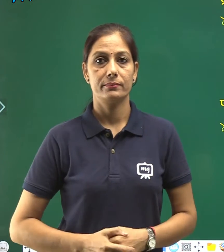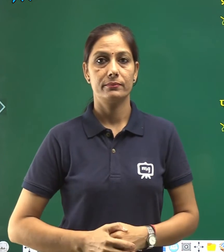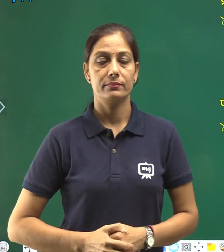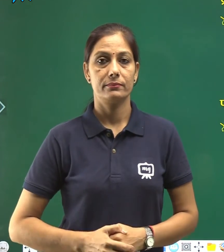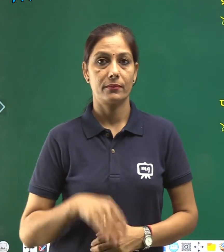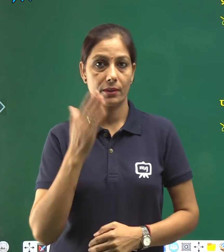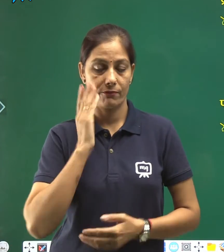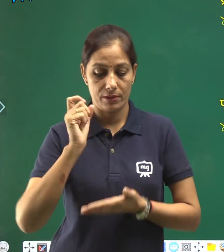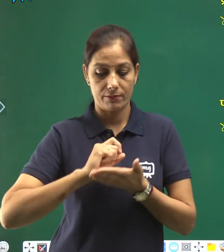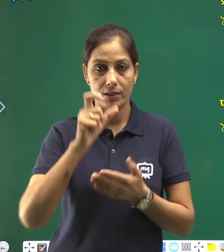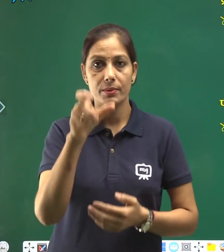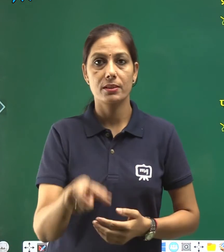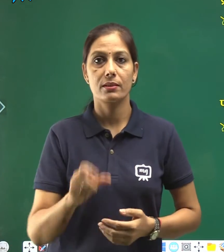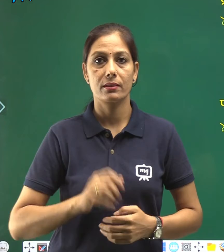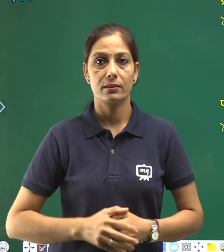कवि ने